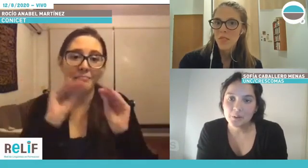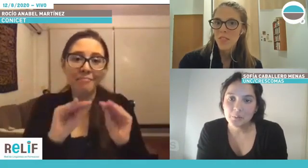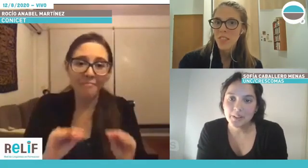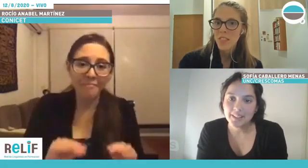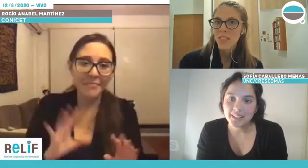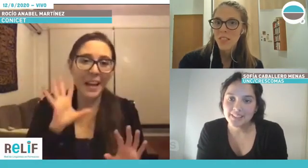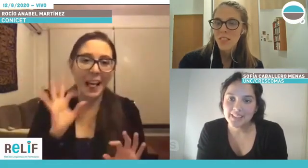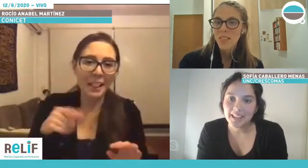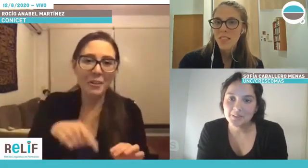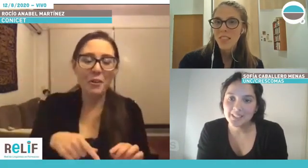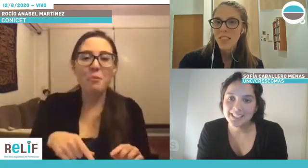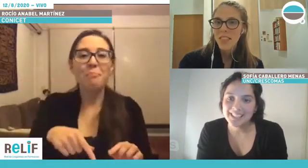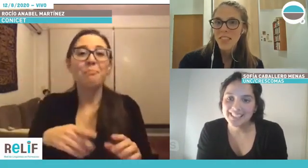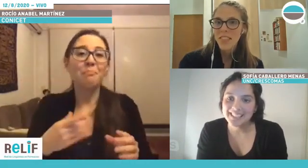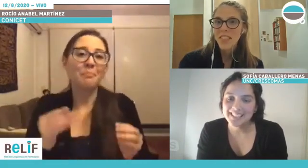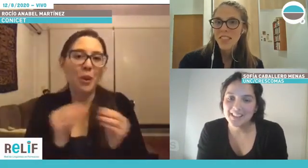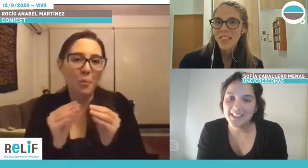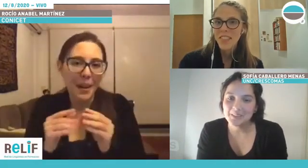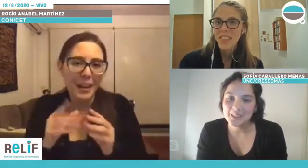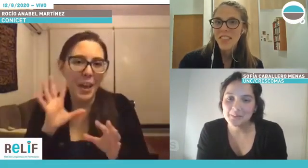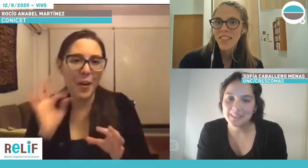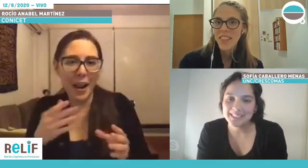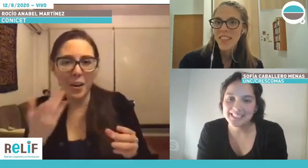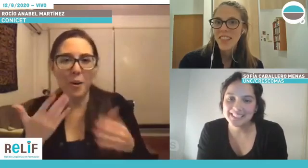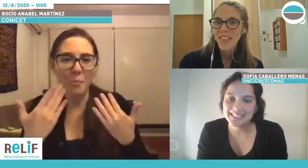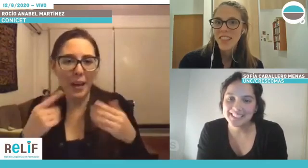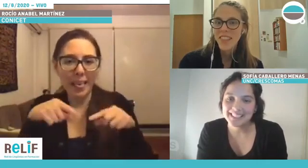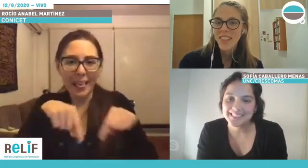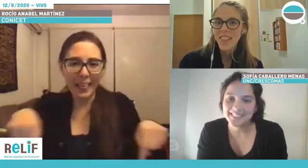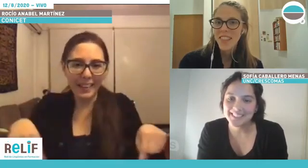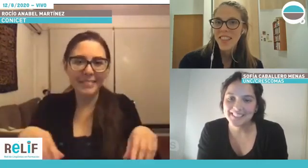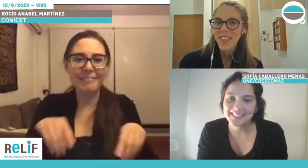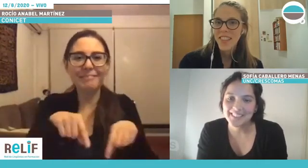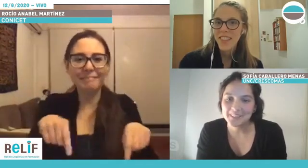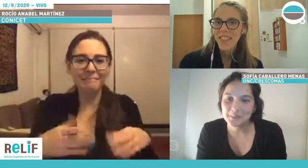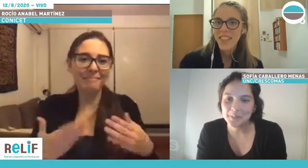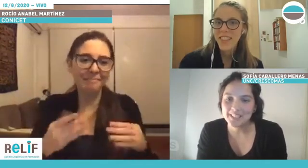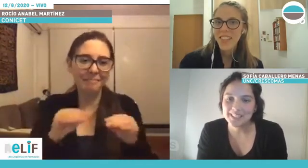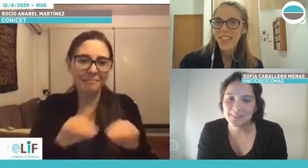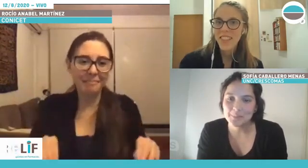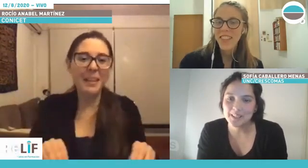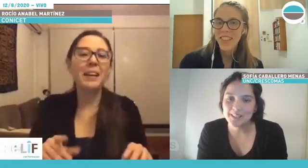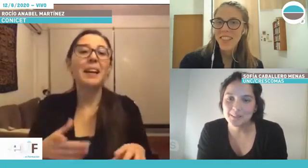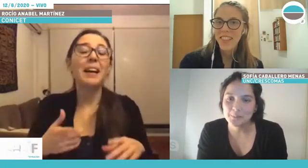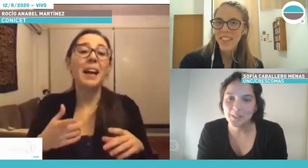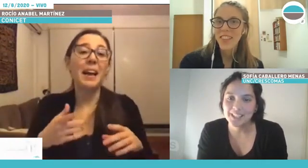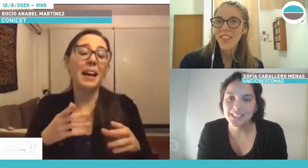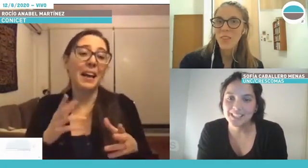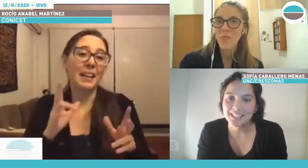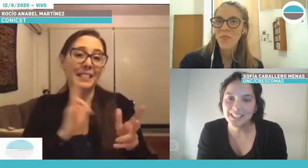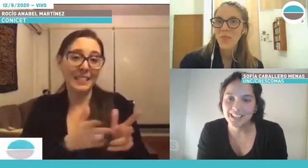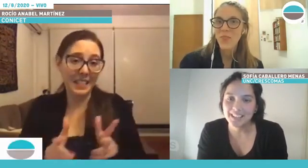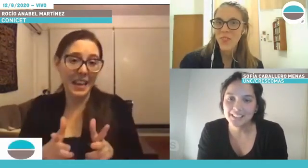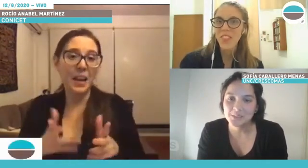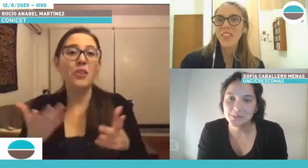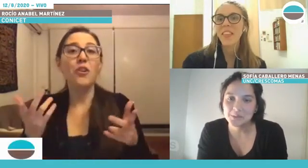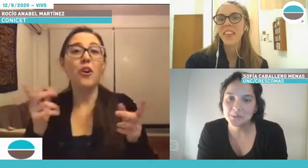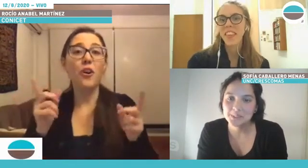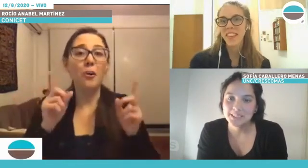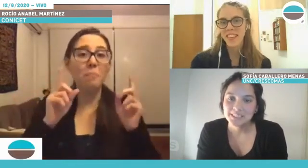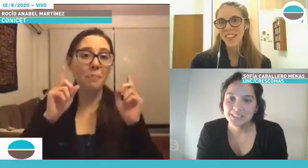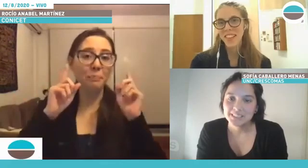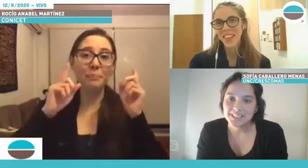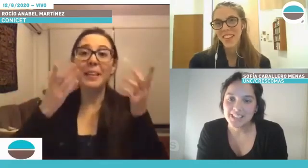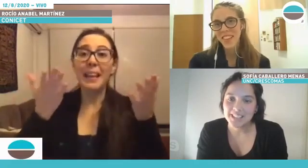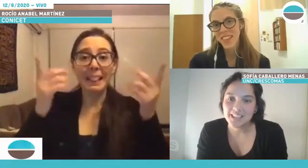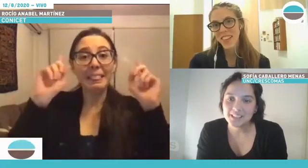Si alguno puede, si alguna compañera sorda que está viendo puede poner el link acá en